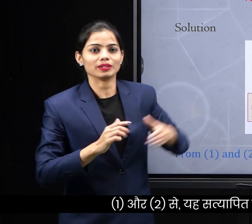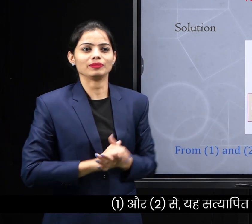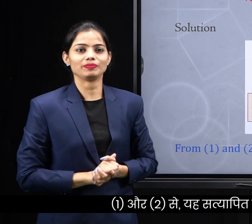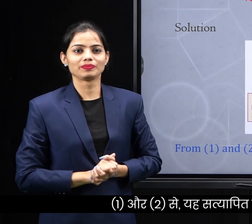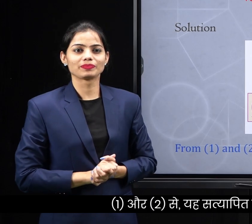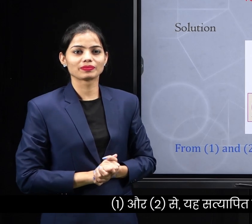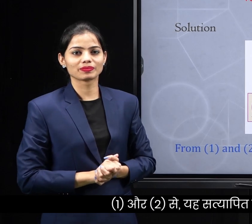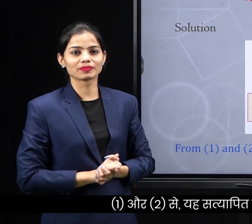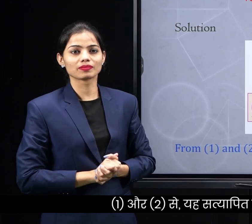B।